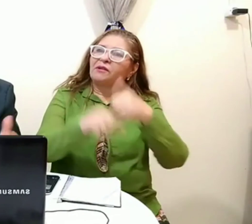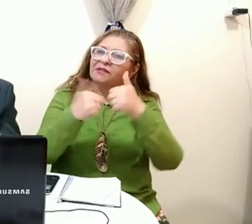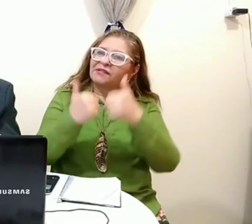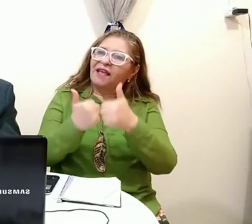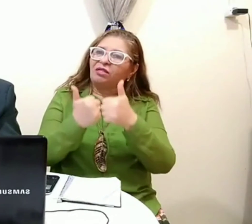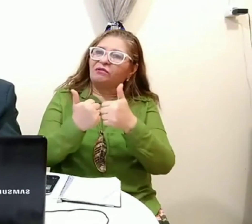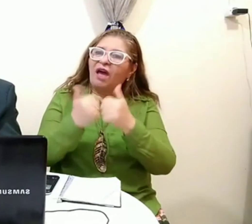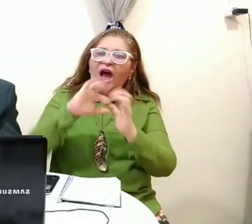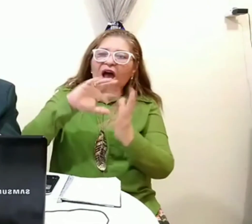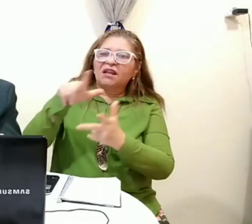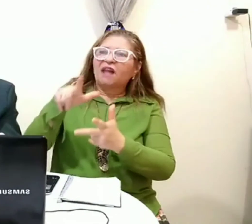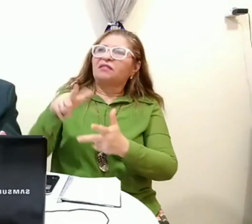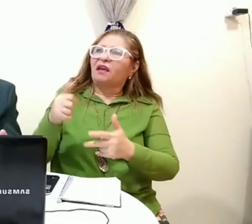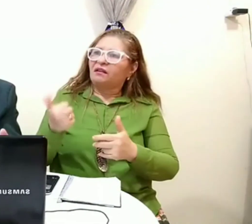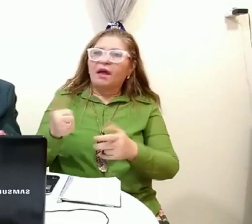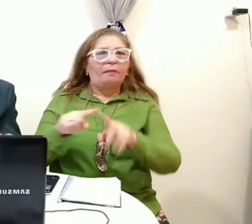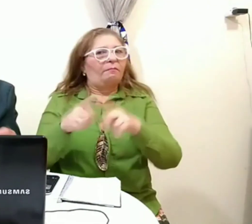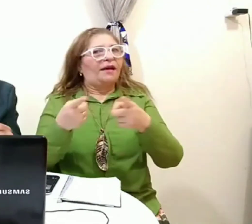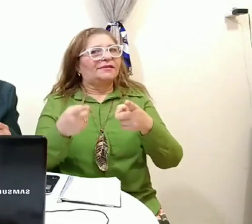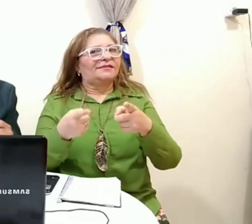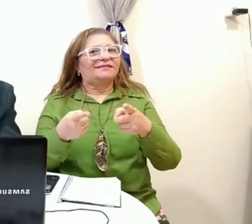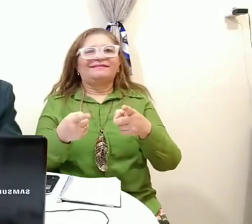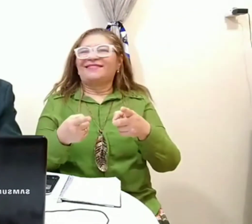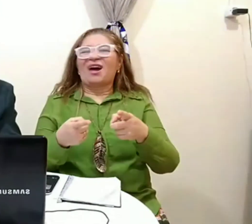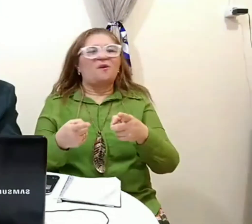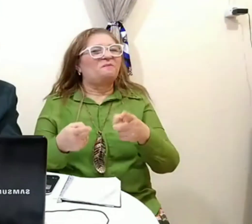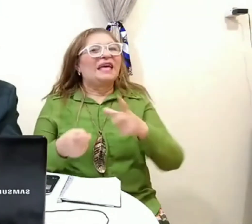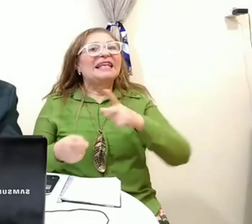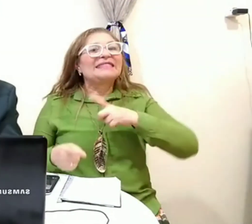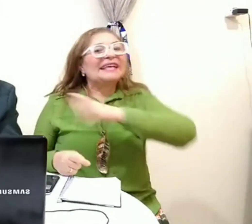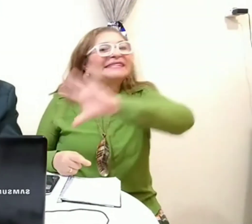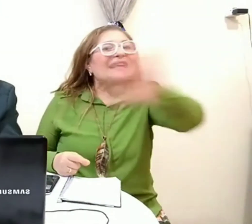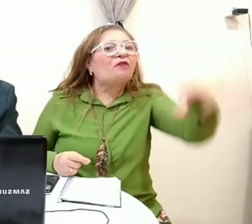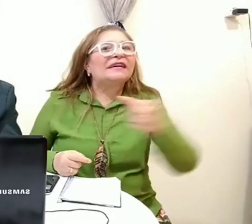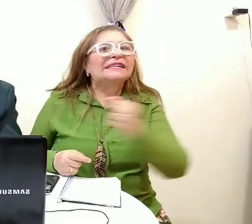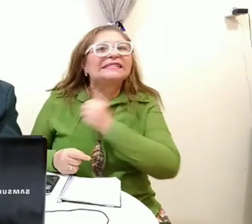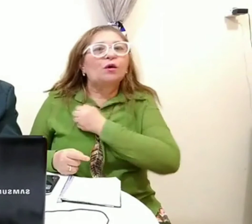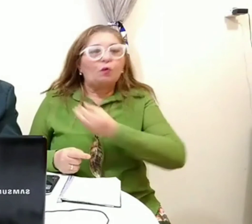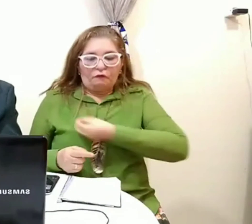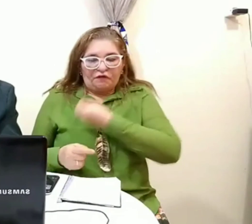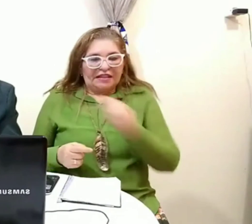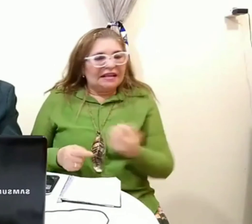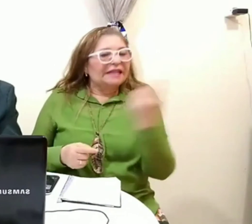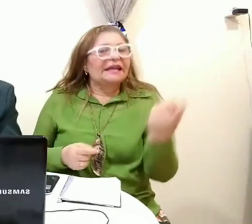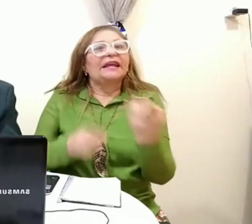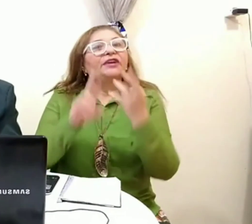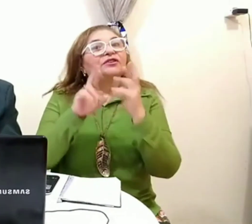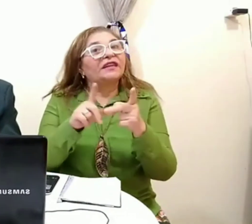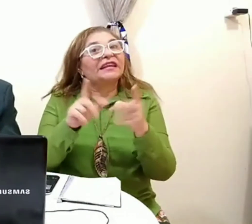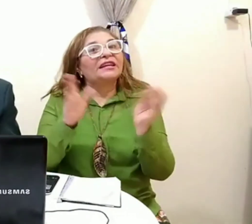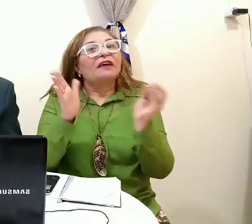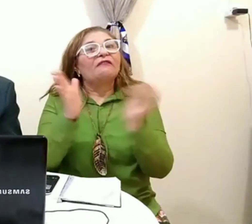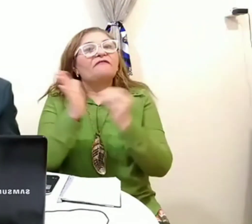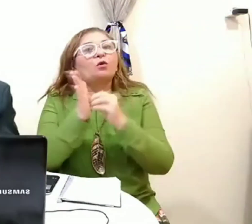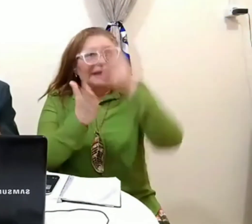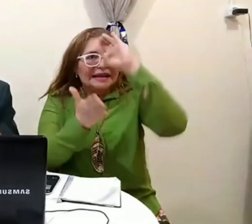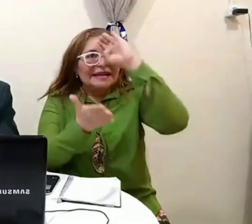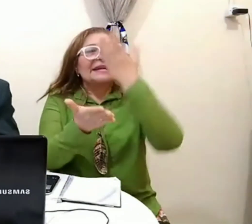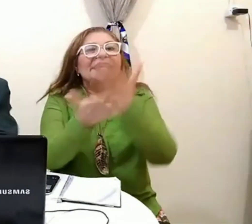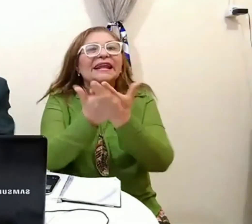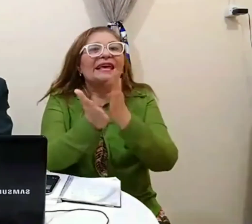Mas isto não quer dizer que você seja salvo só porque tem este comportamento. Ao contrário, né? Se você